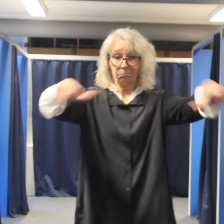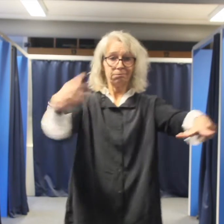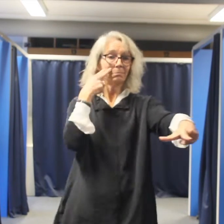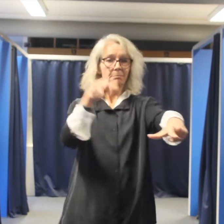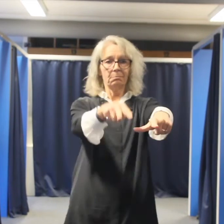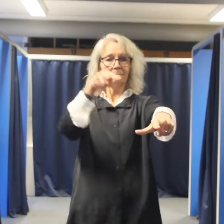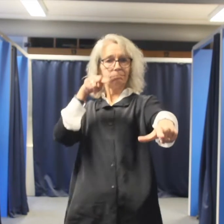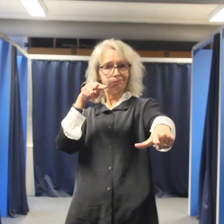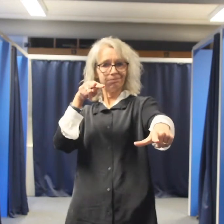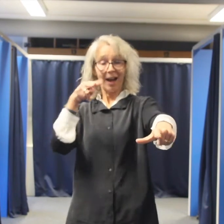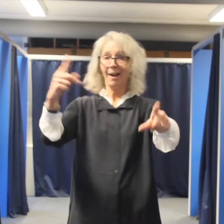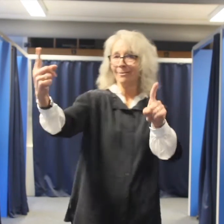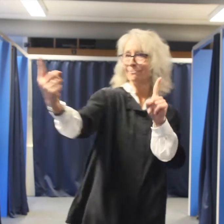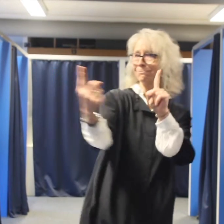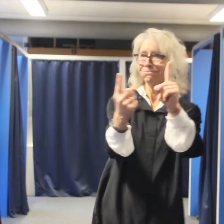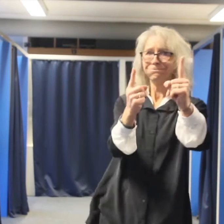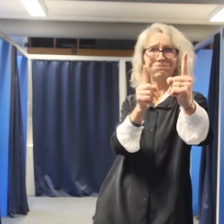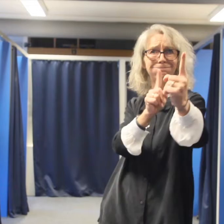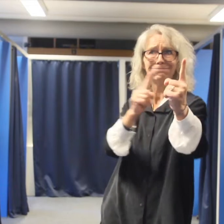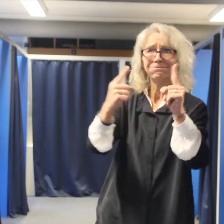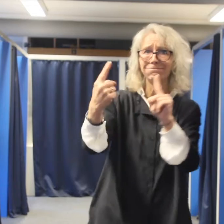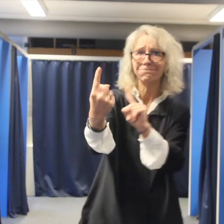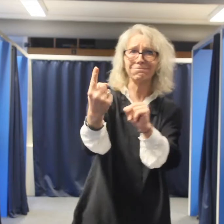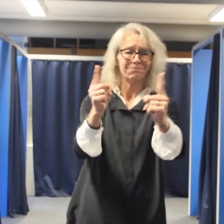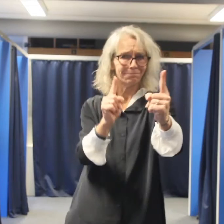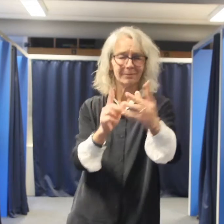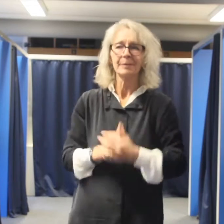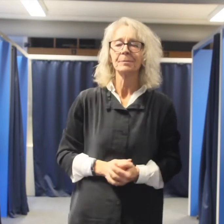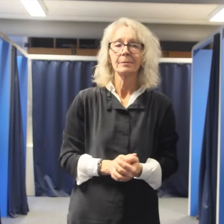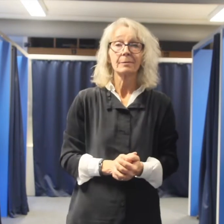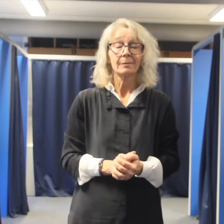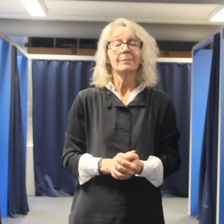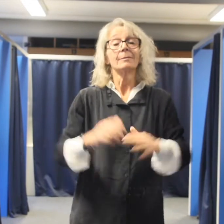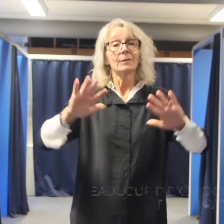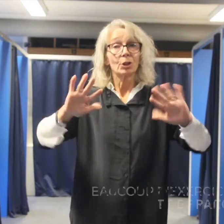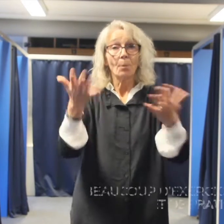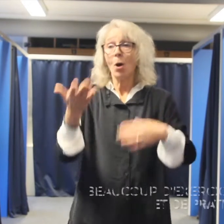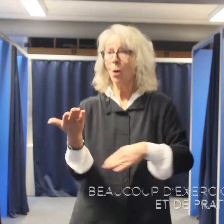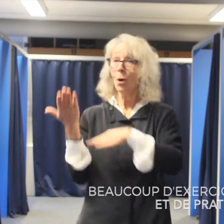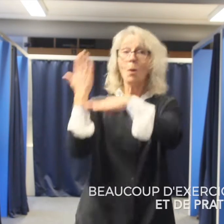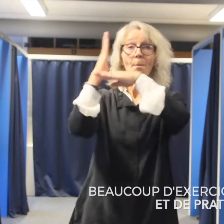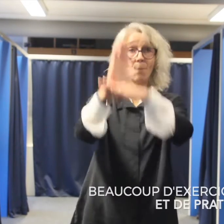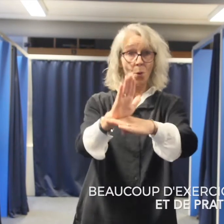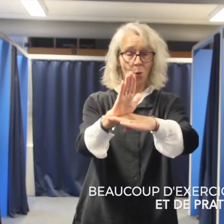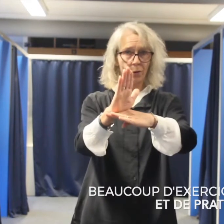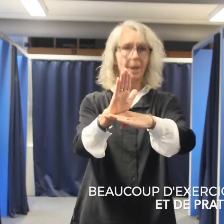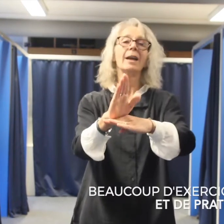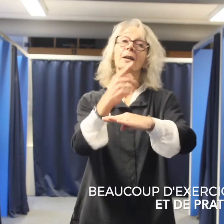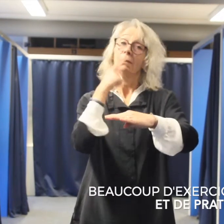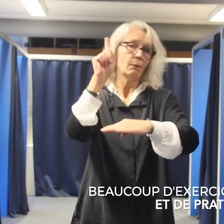cette visée, tout ce dire en montrant, nécessite énormément d'exercices et de pratiques qui